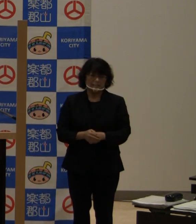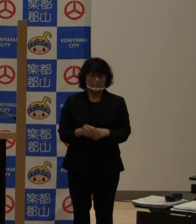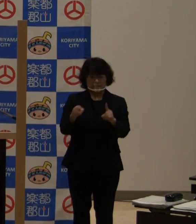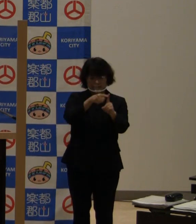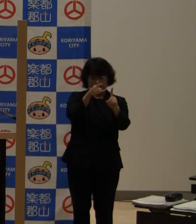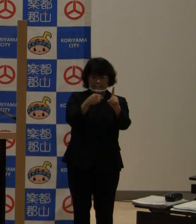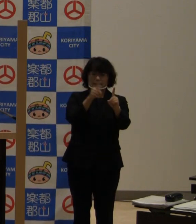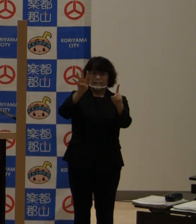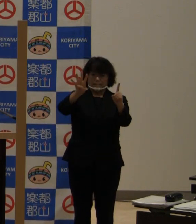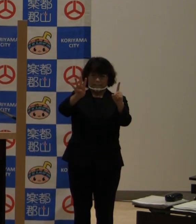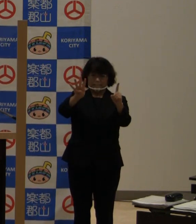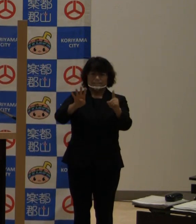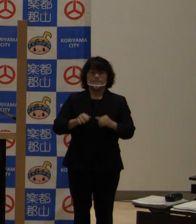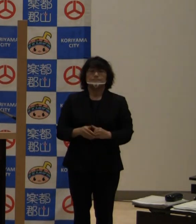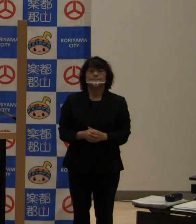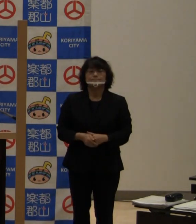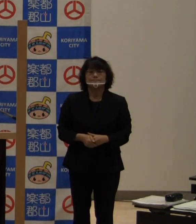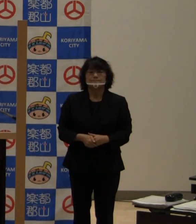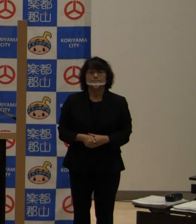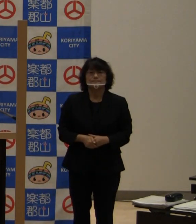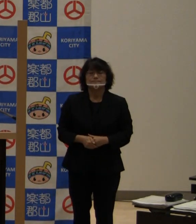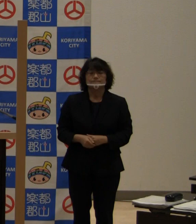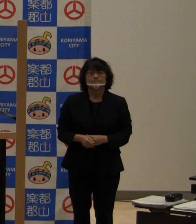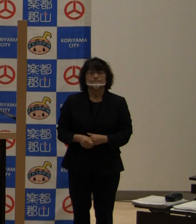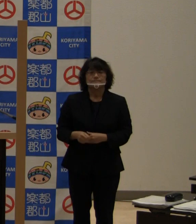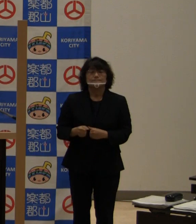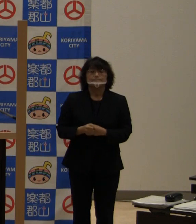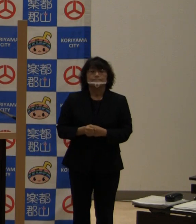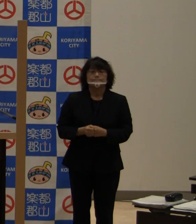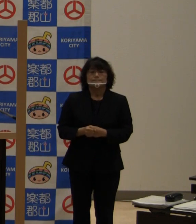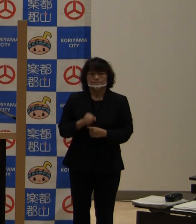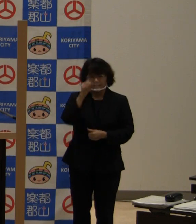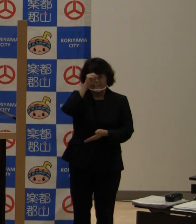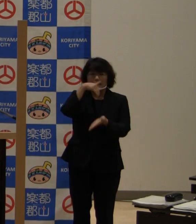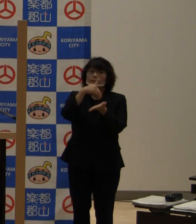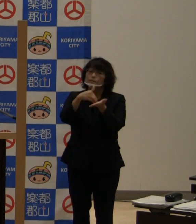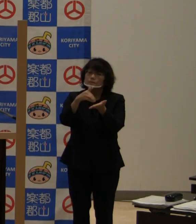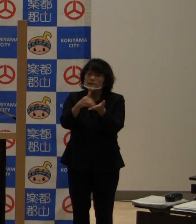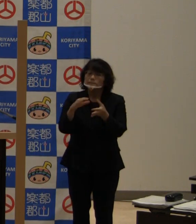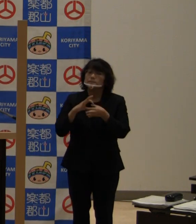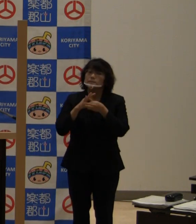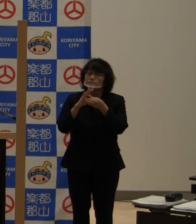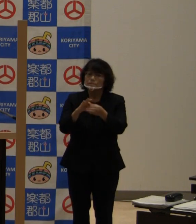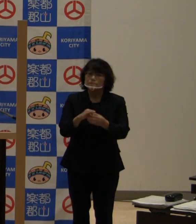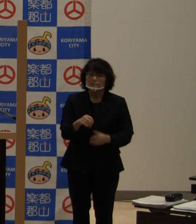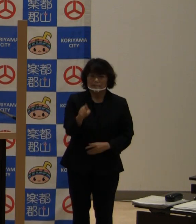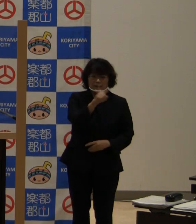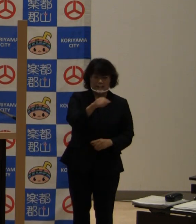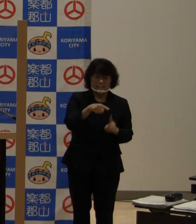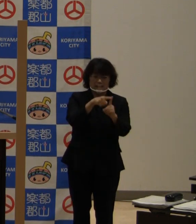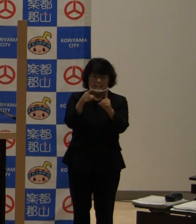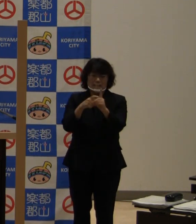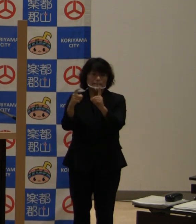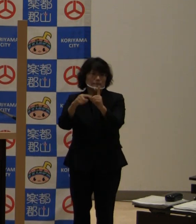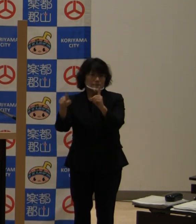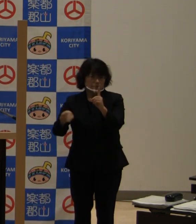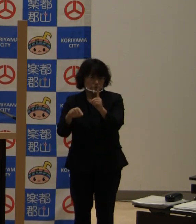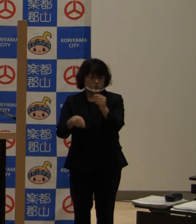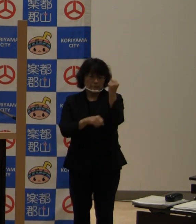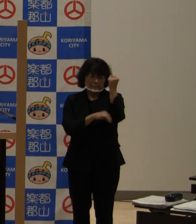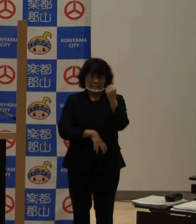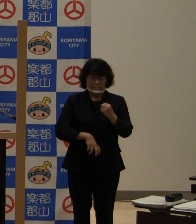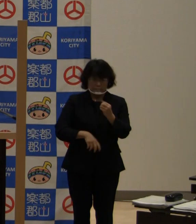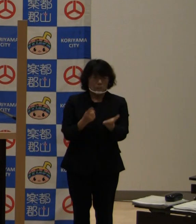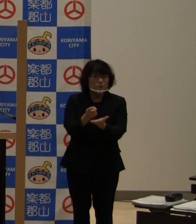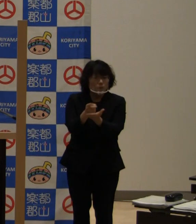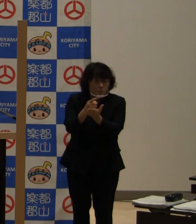をご覧いただきたいと思います。令和3年度当初予算につきましては SDGs の基本理念を踏まえつつ地